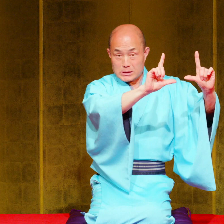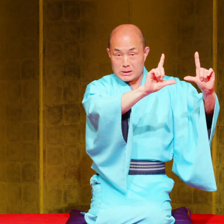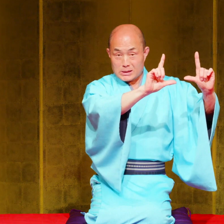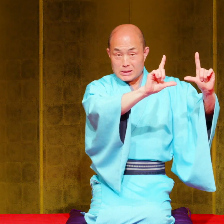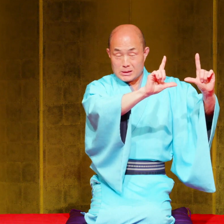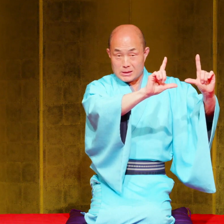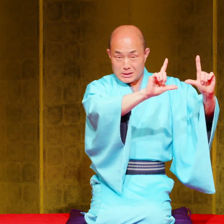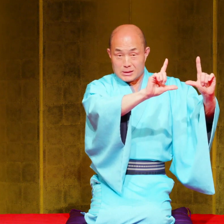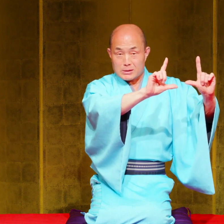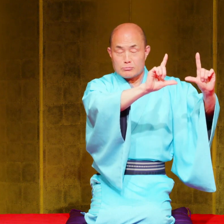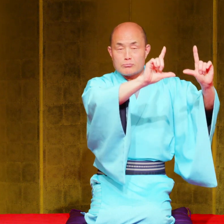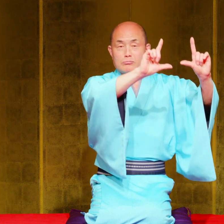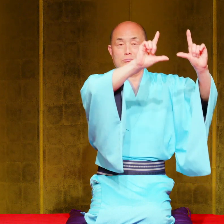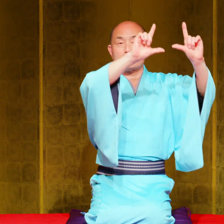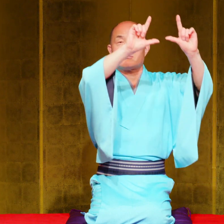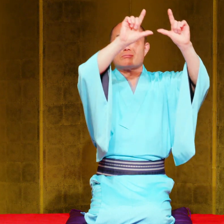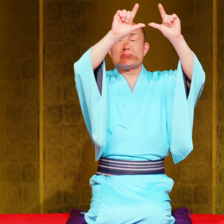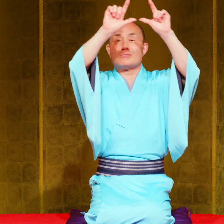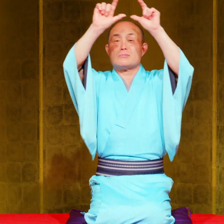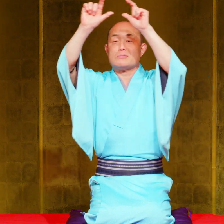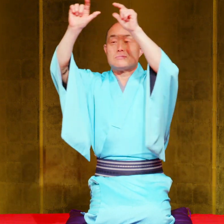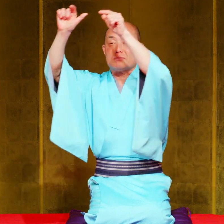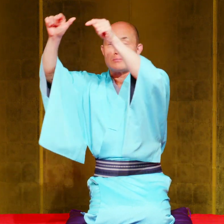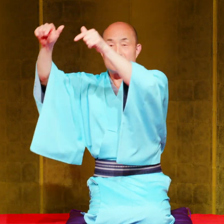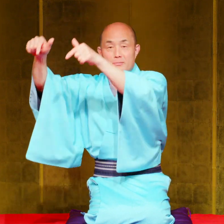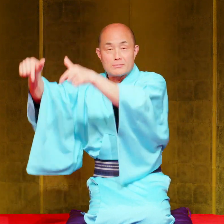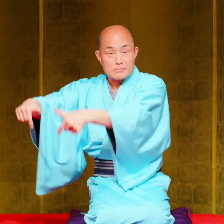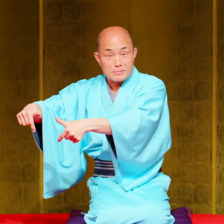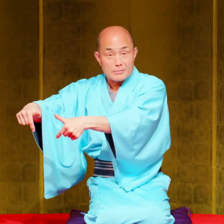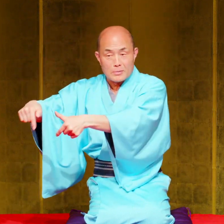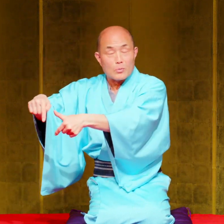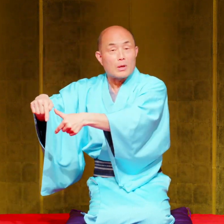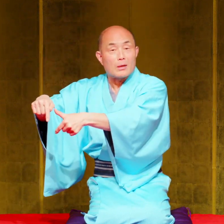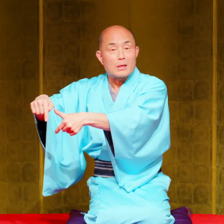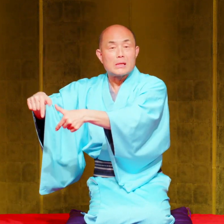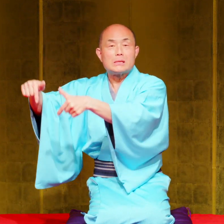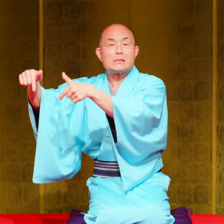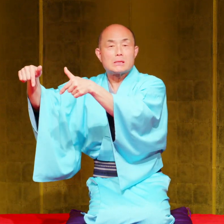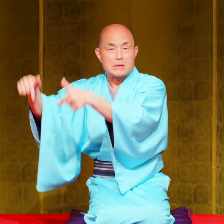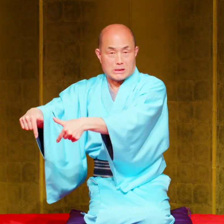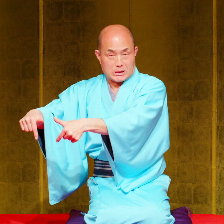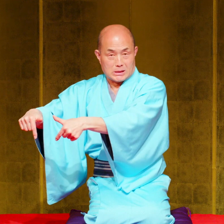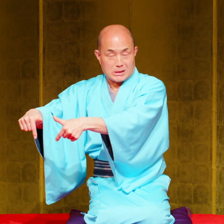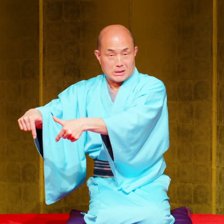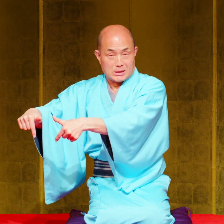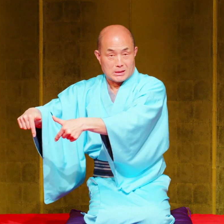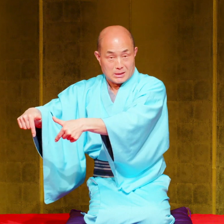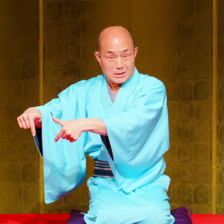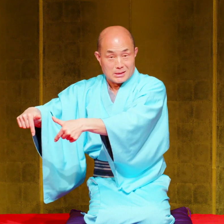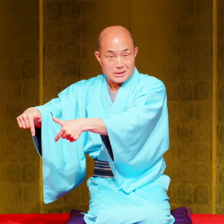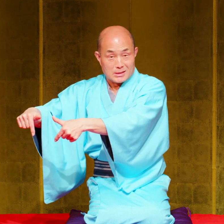東ですね。ずっと来て西へ沈む。西。